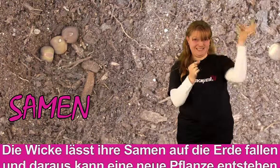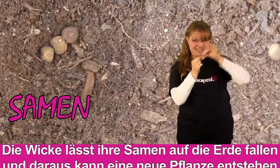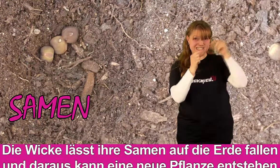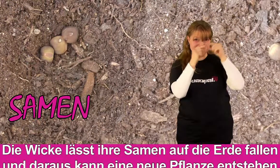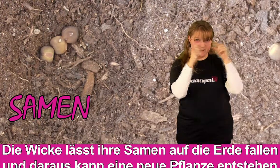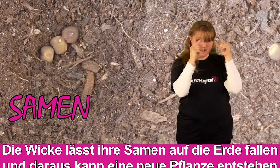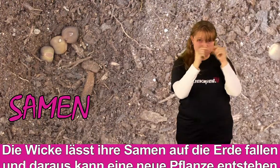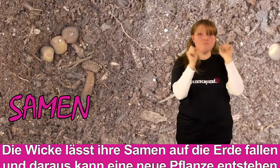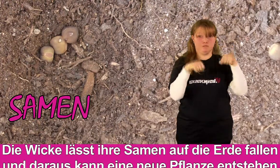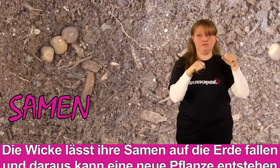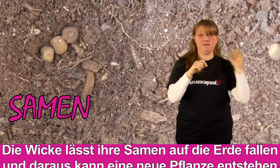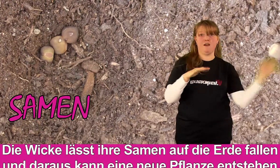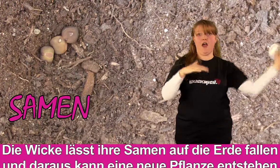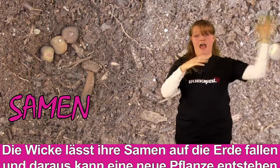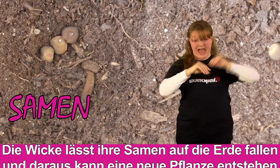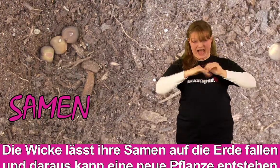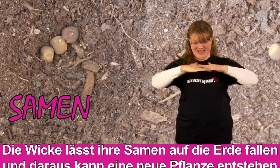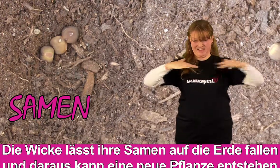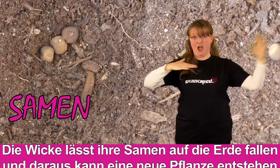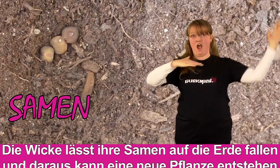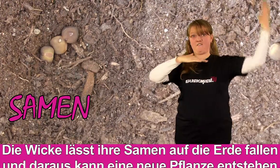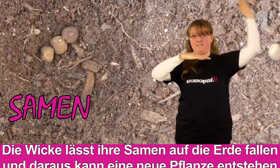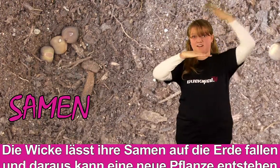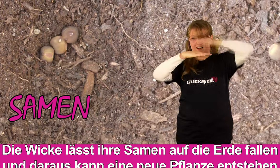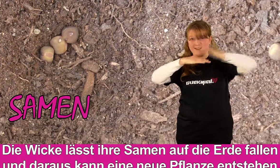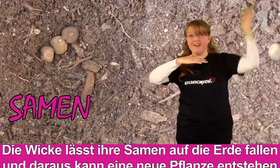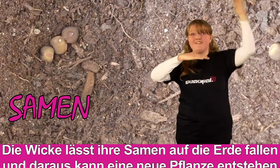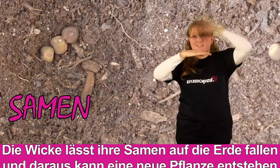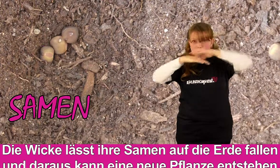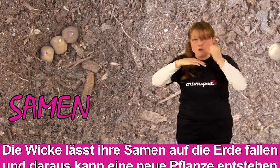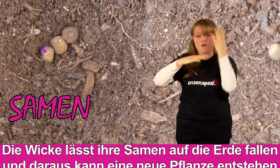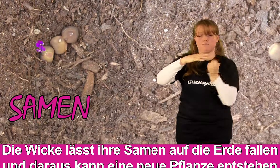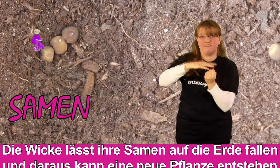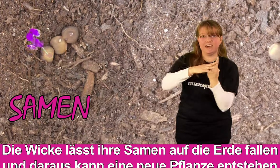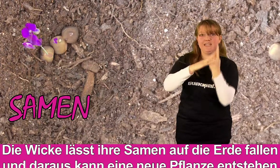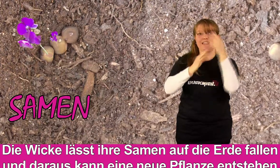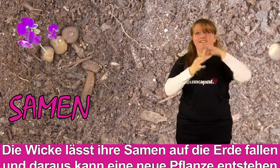Die Wicke lässt ihre Samen auf die Erde fallen und daraus kann eine neue Pflanze entstehen.